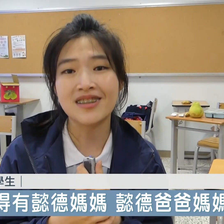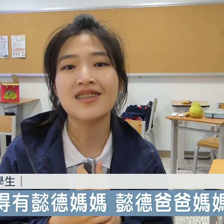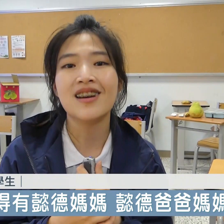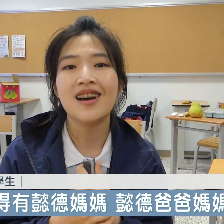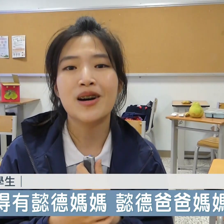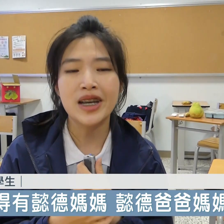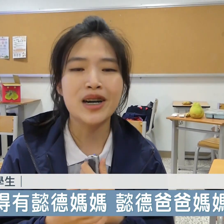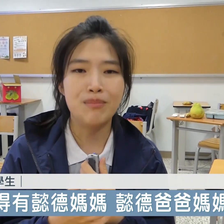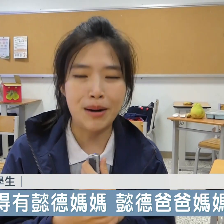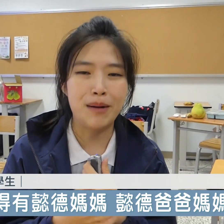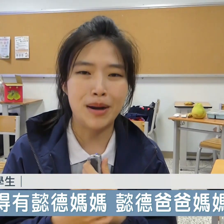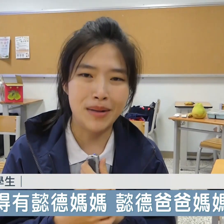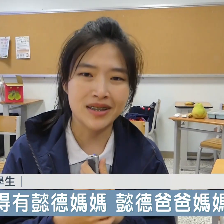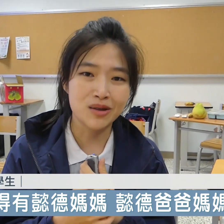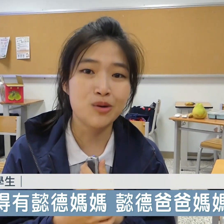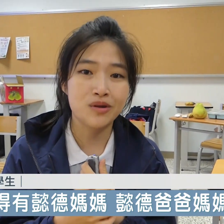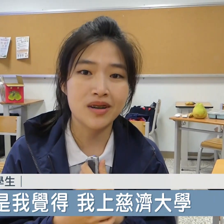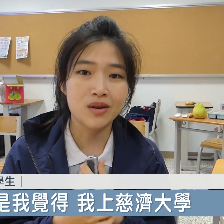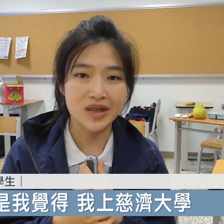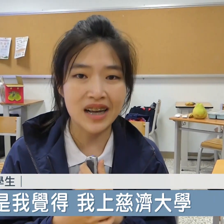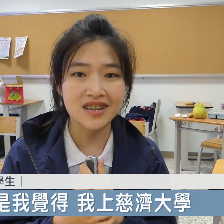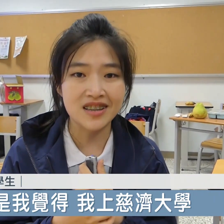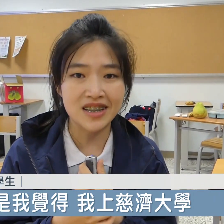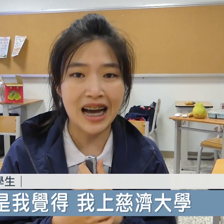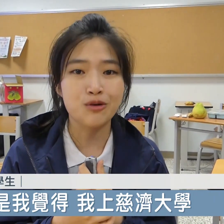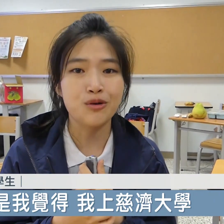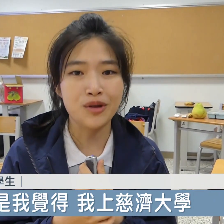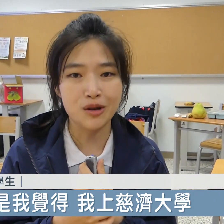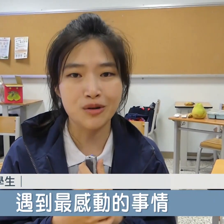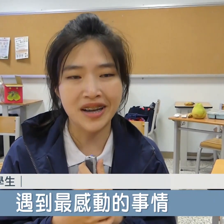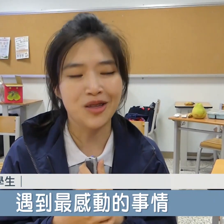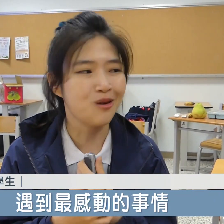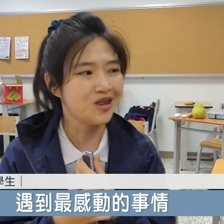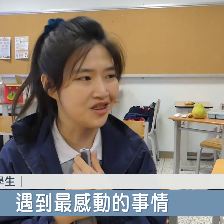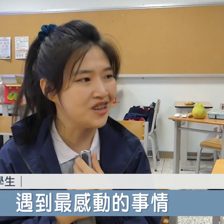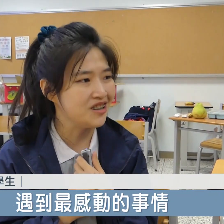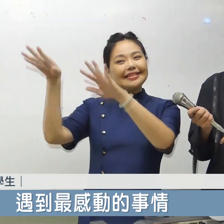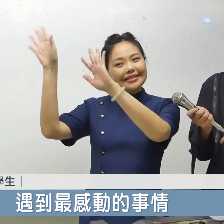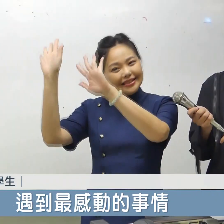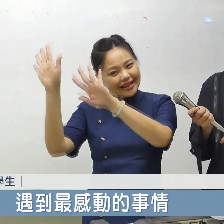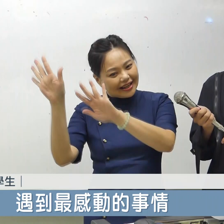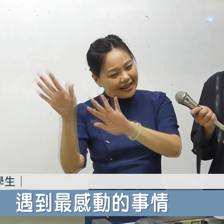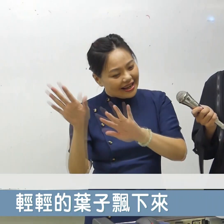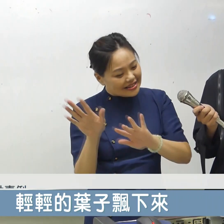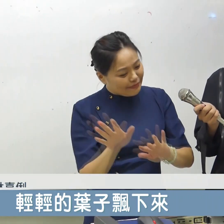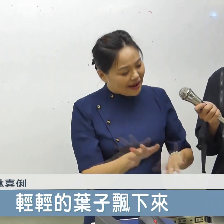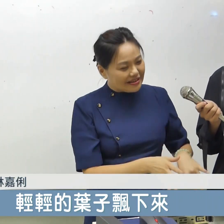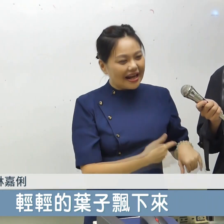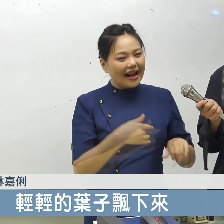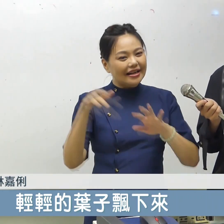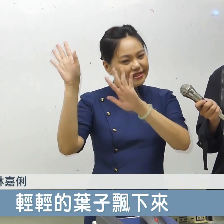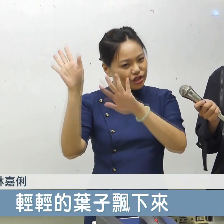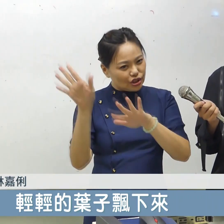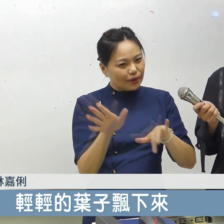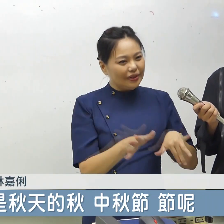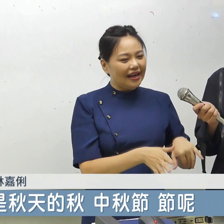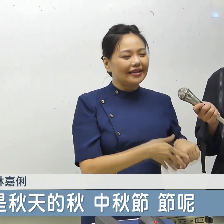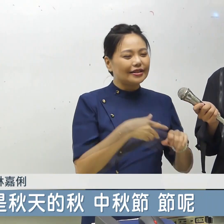是一德爸爸妈妈，是我觉得我上慈济大学遇到最感动的事情。 轻轻的叶子飘下来，是秋天的